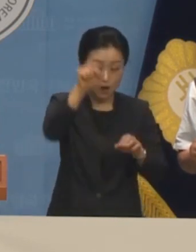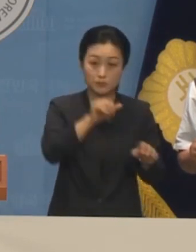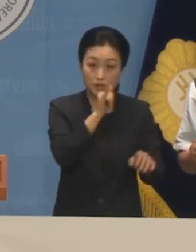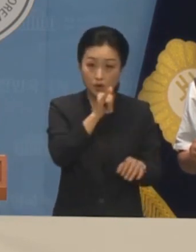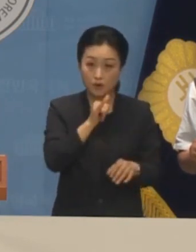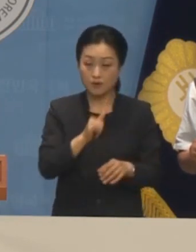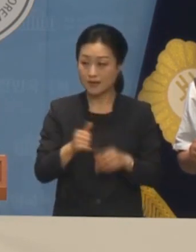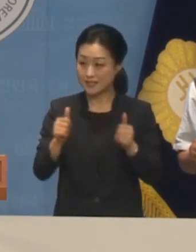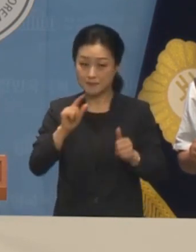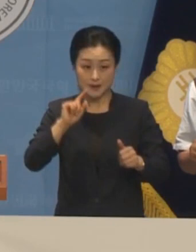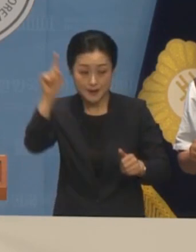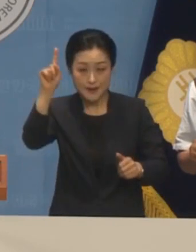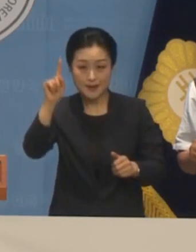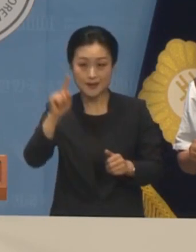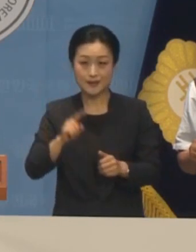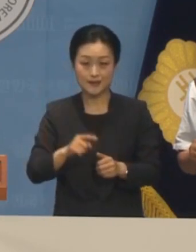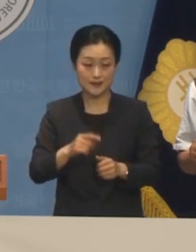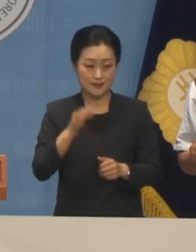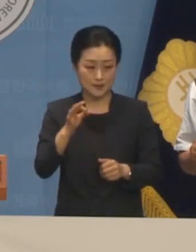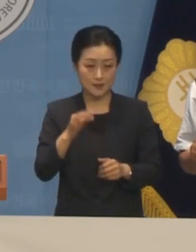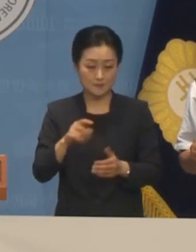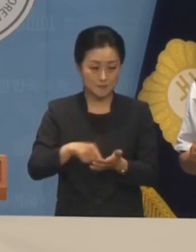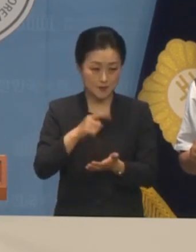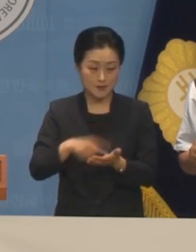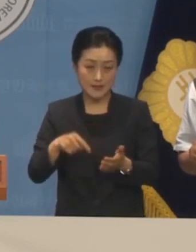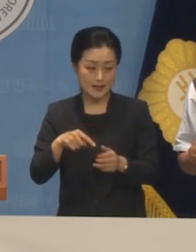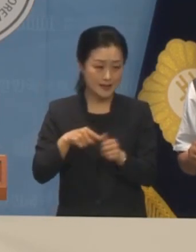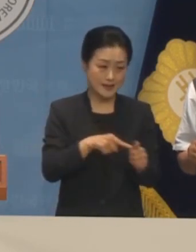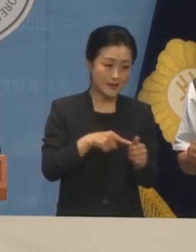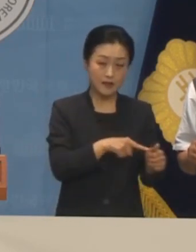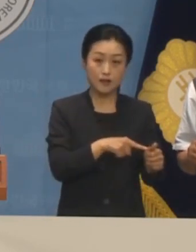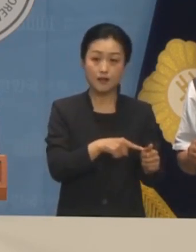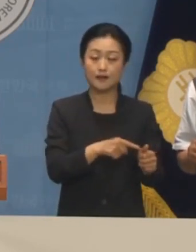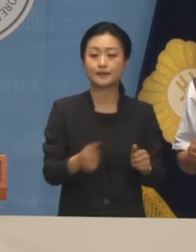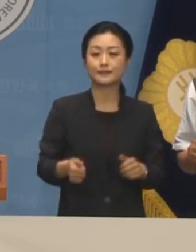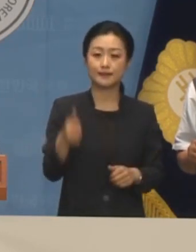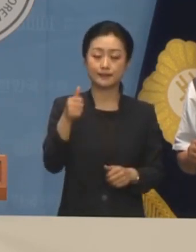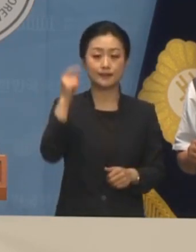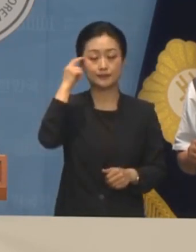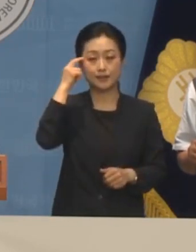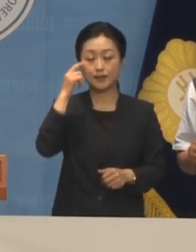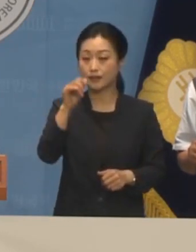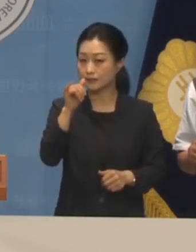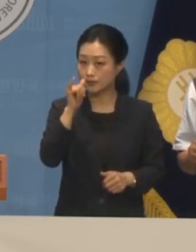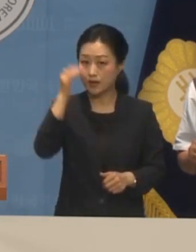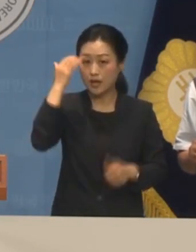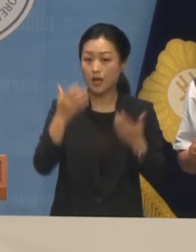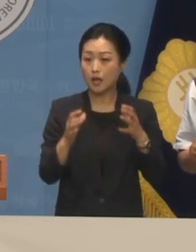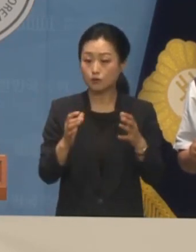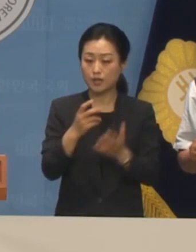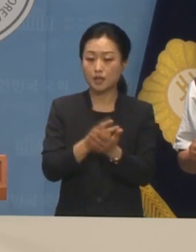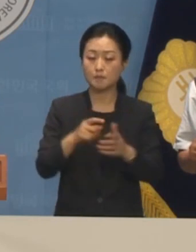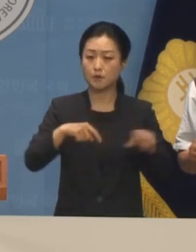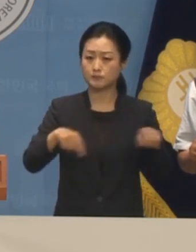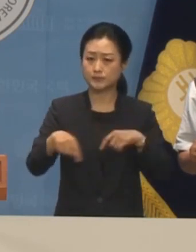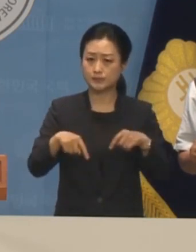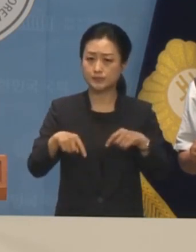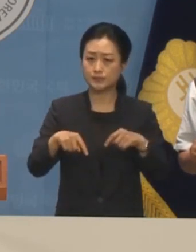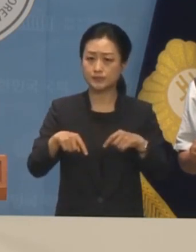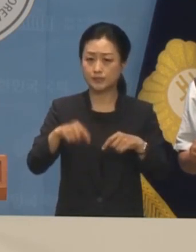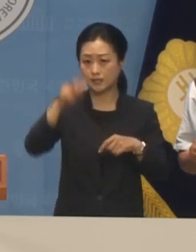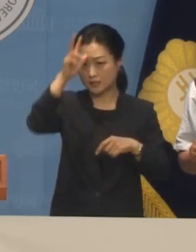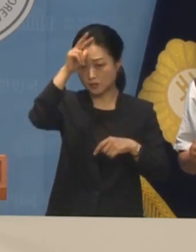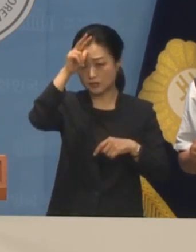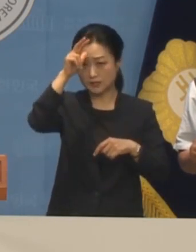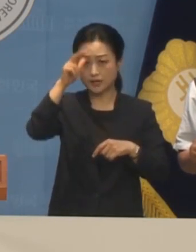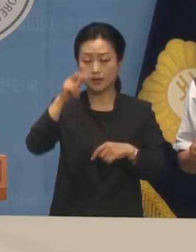폭탄 수록 가정이 파탄난다 87년 노동자 대투쟁 이후에 대한민국의 법치와 공권력이